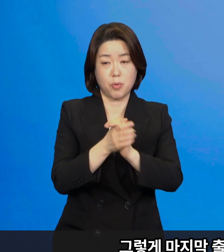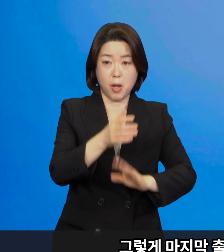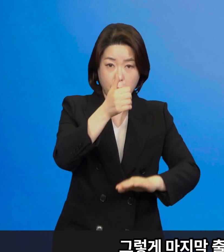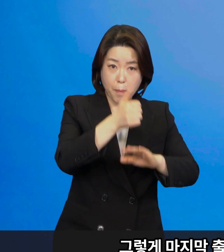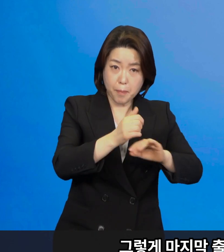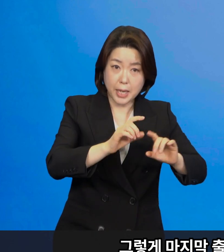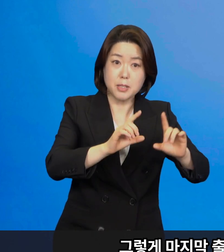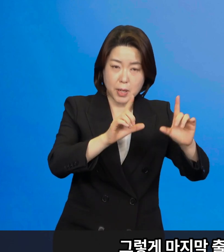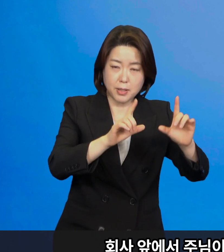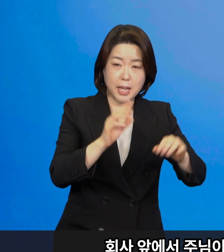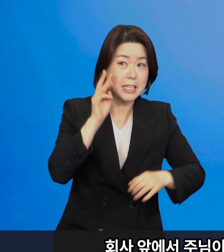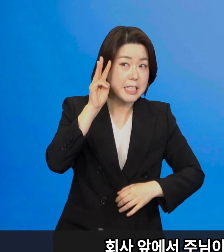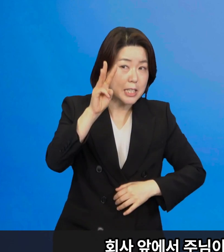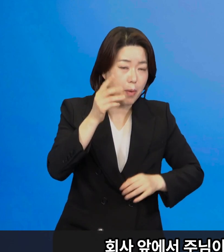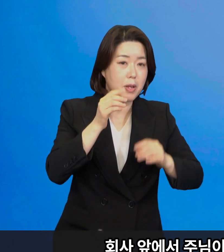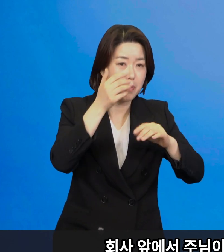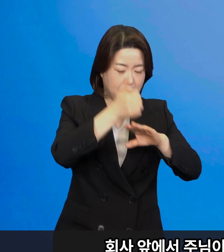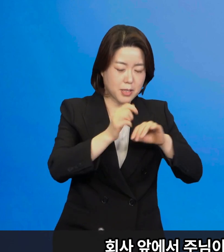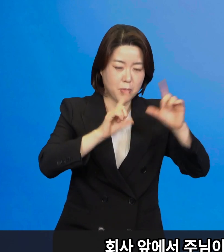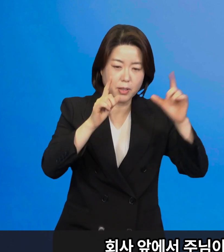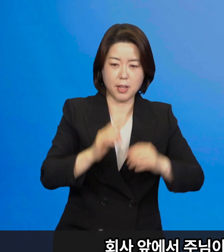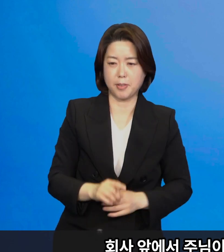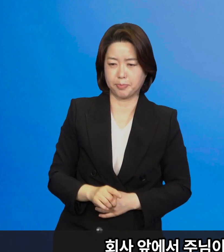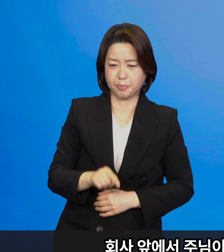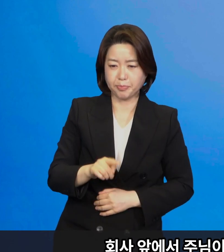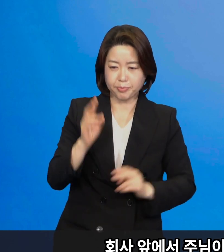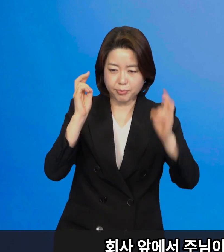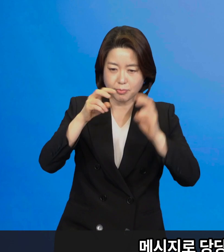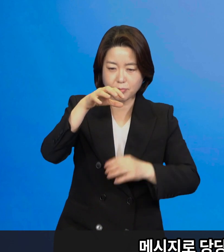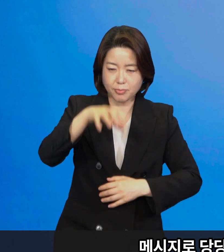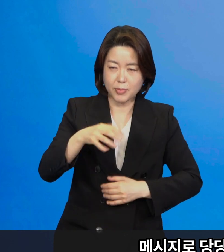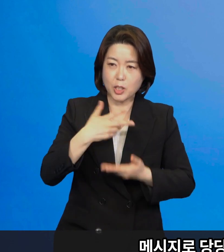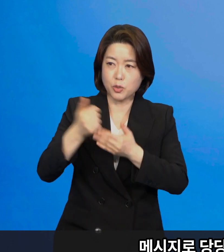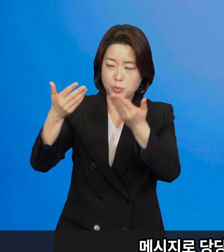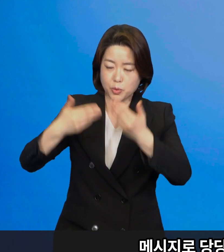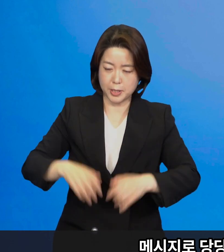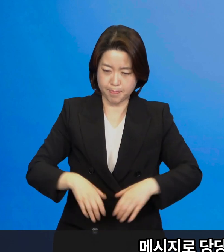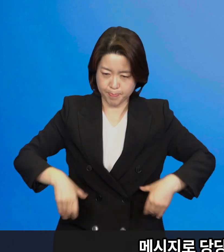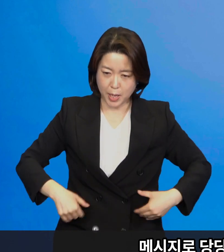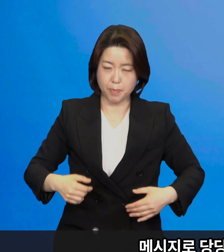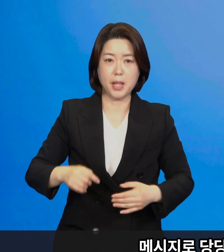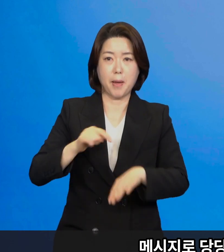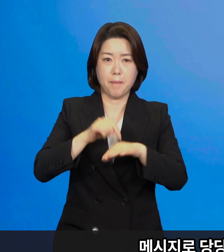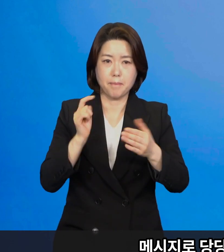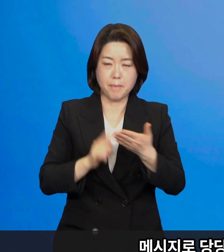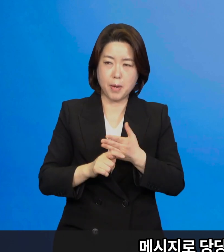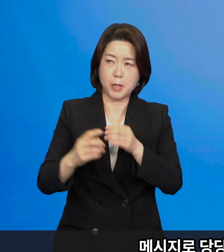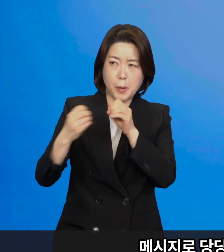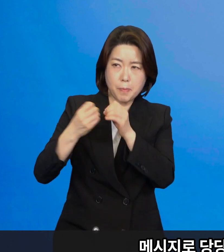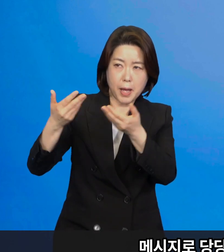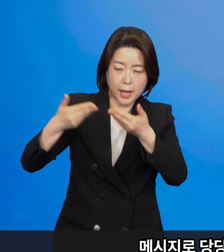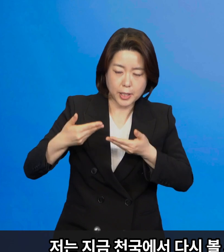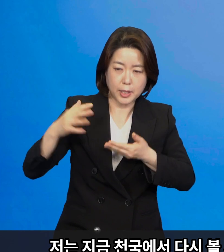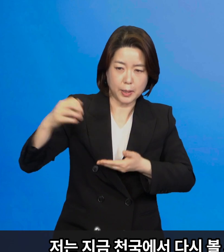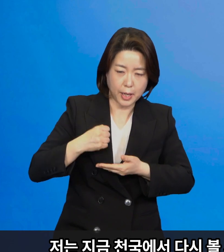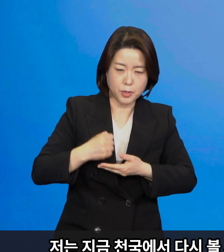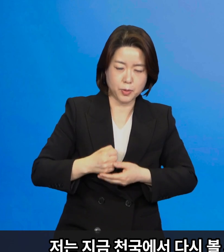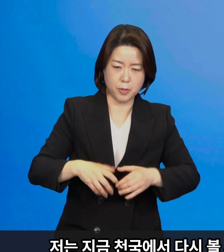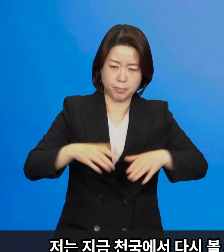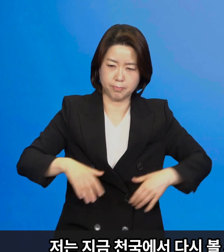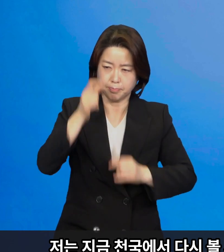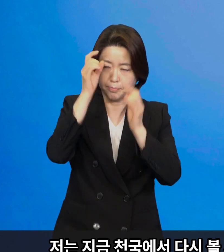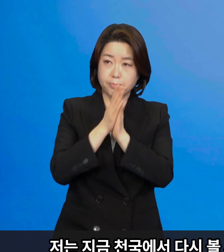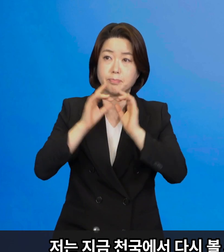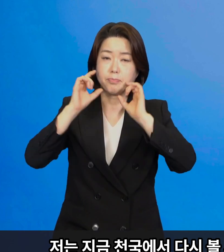하는 날이 왔고 회사 앞에서 주님이 주시는 담대한 마음과 메시지로 당당히 선포했습니다. 저는